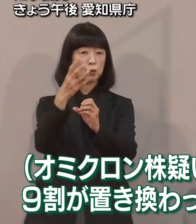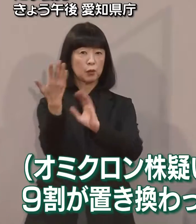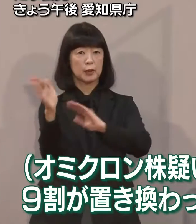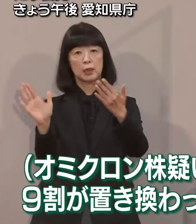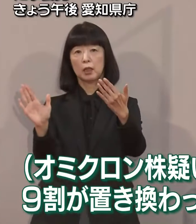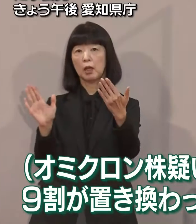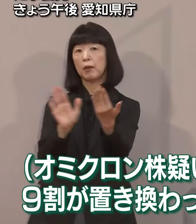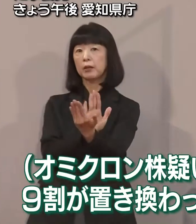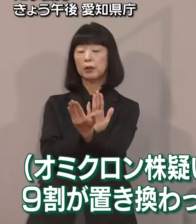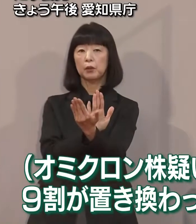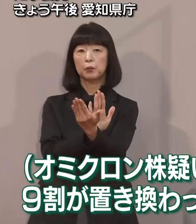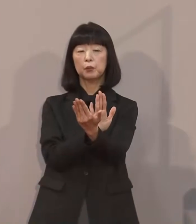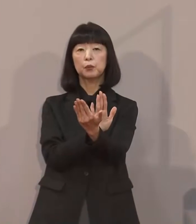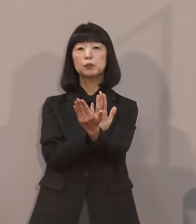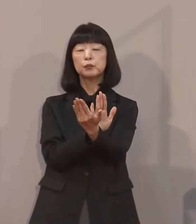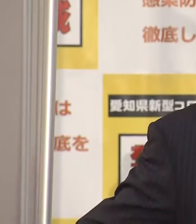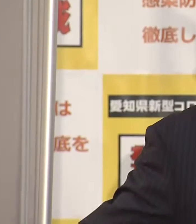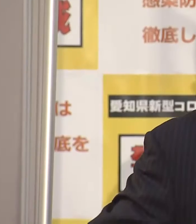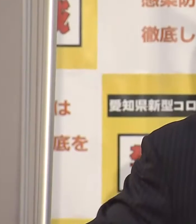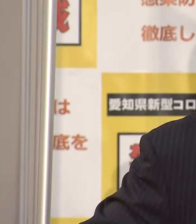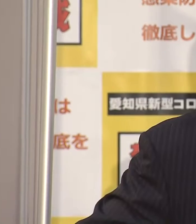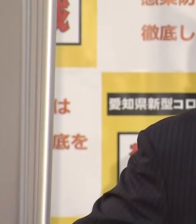ってもいいデータ。